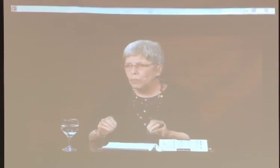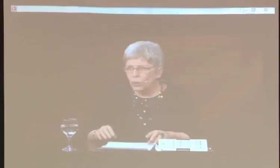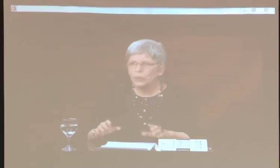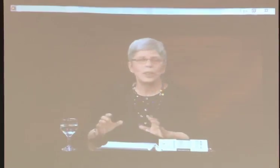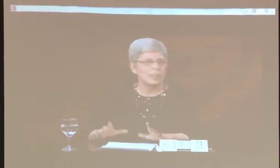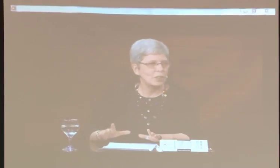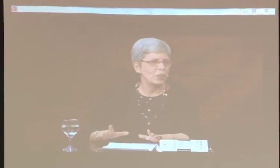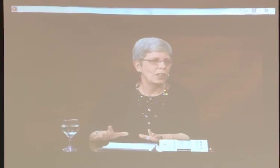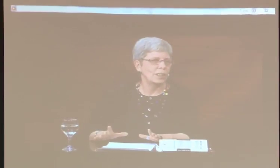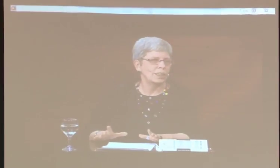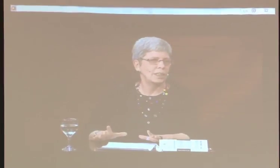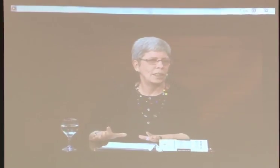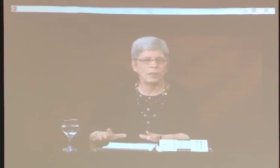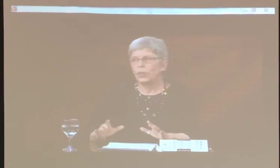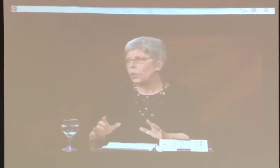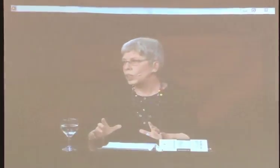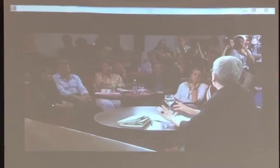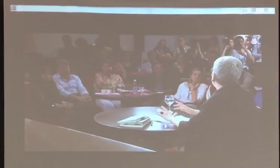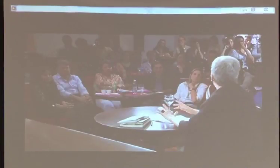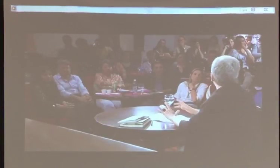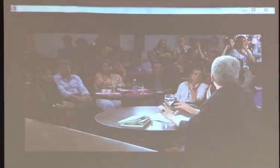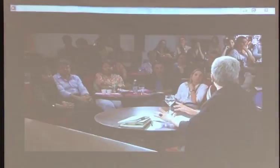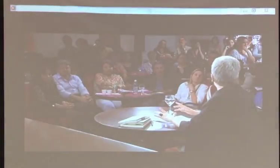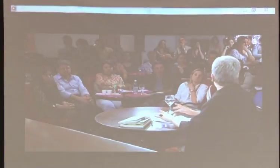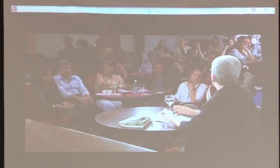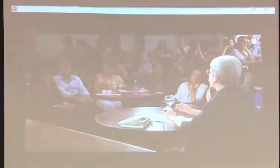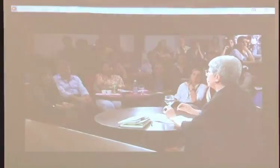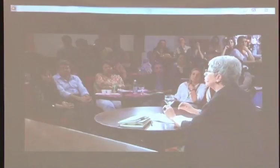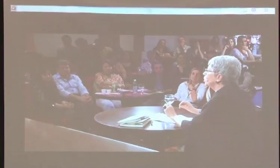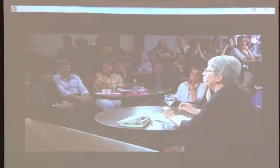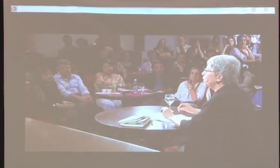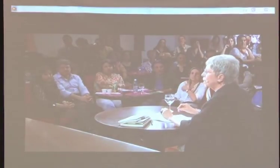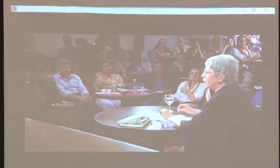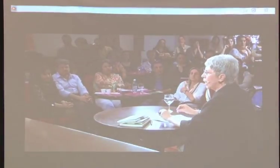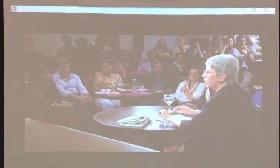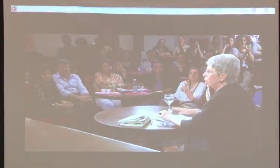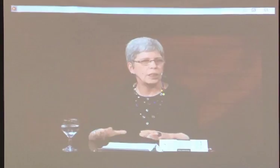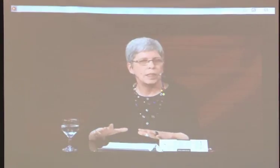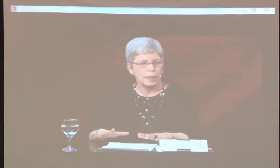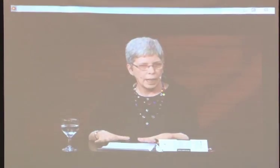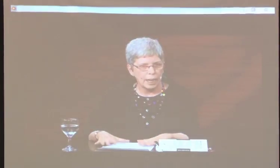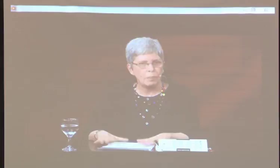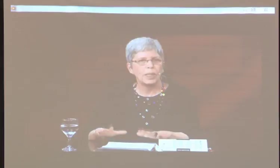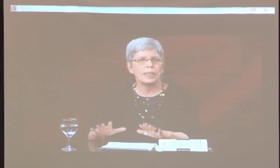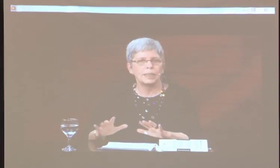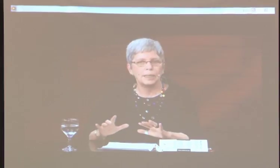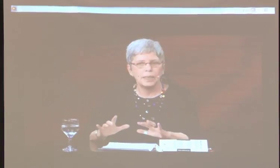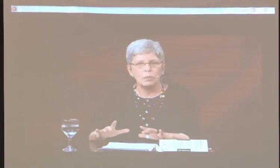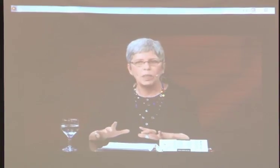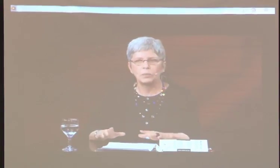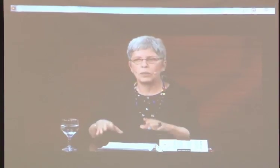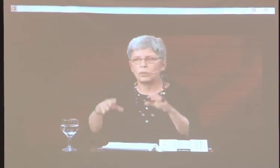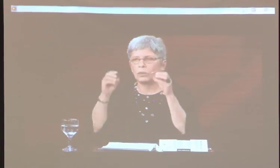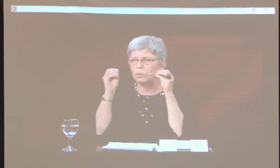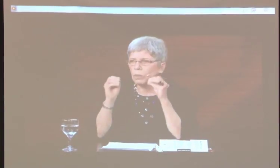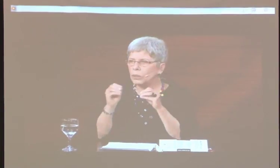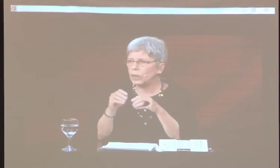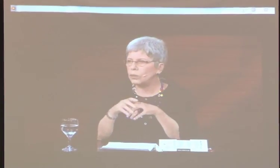muito exceções, né? Hoje nós não temos exceção, nós temos diversidade. Na época, Outro era sinal. exceção mesmo, era um número muito